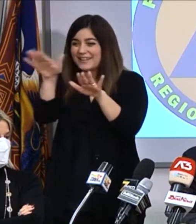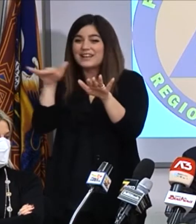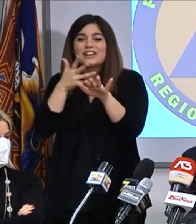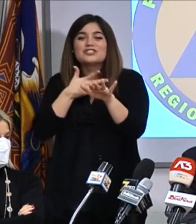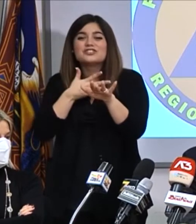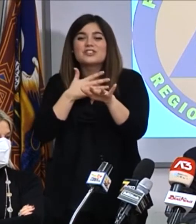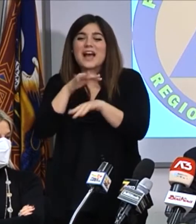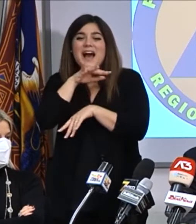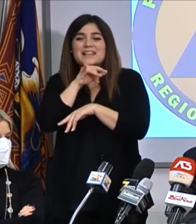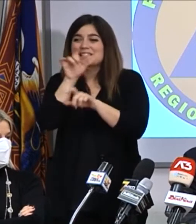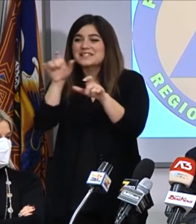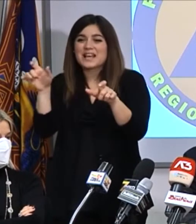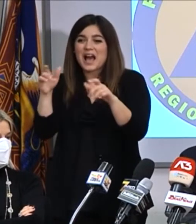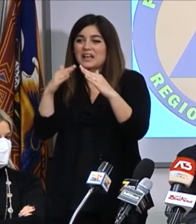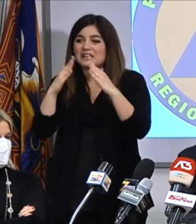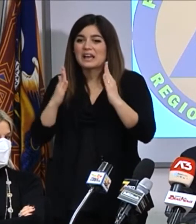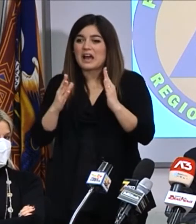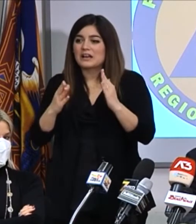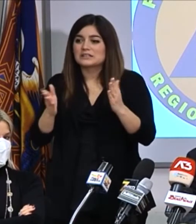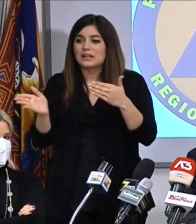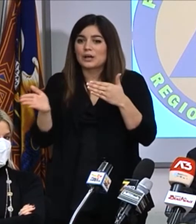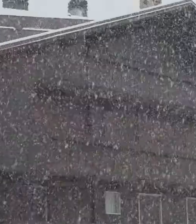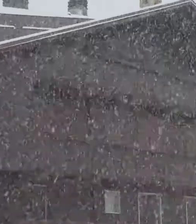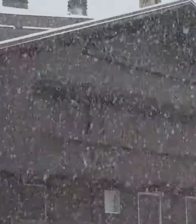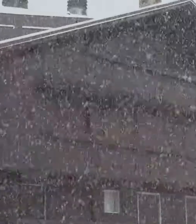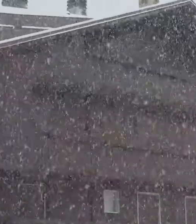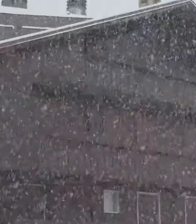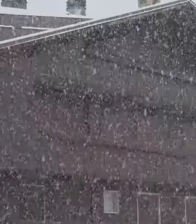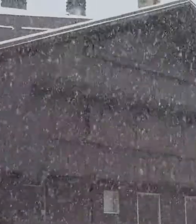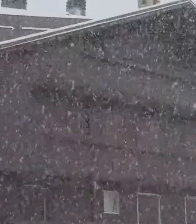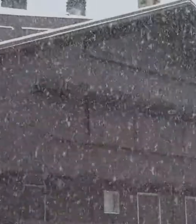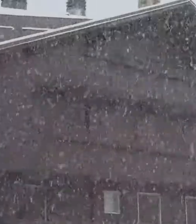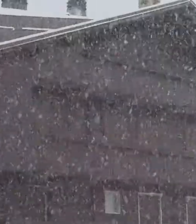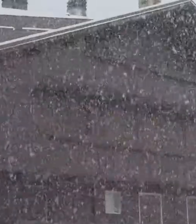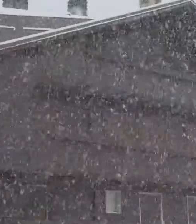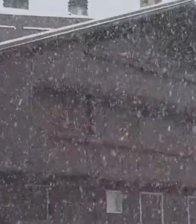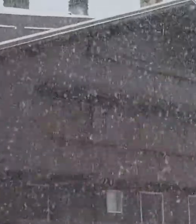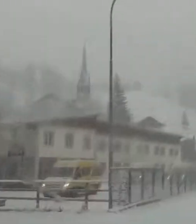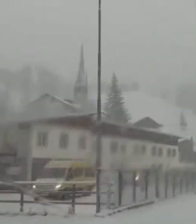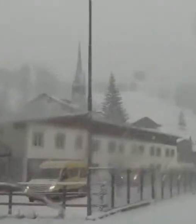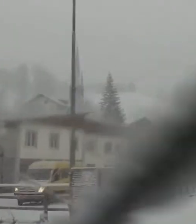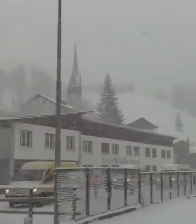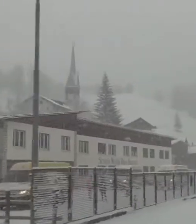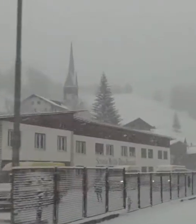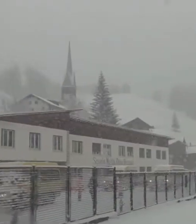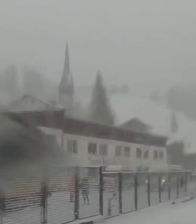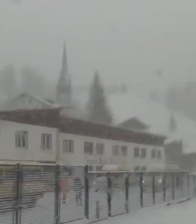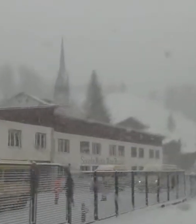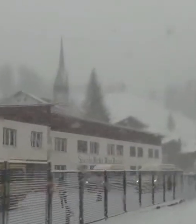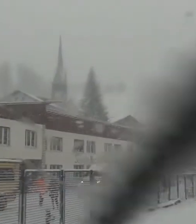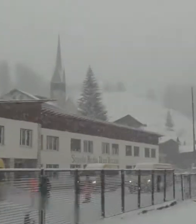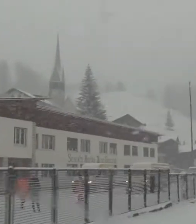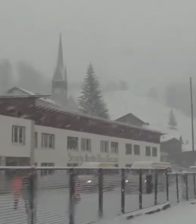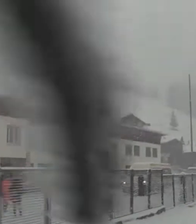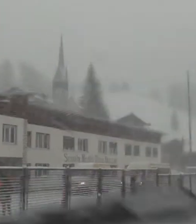quando vedranno in tv chi non avrà rispettato le regole se c'è una categoria a rischio sono proprio i nonni e le nonne la loro messa in sicurezza